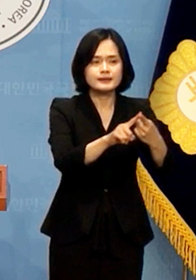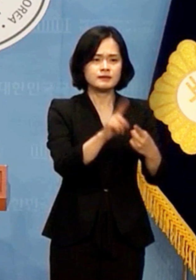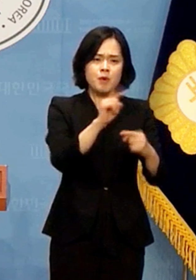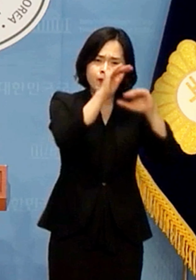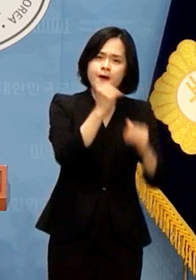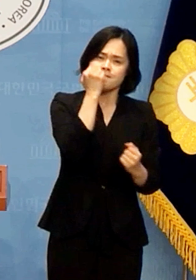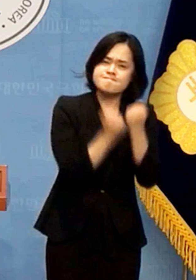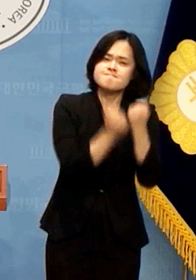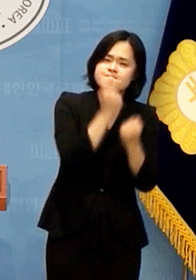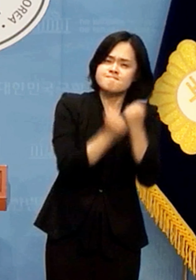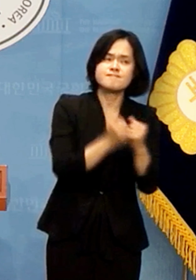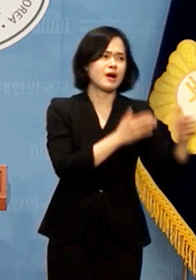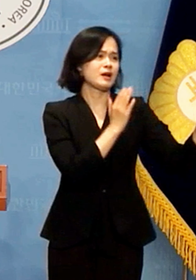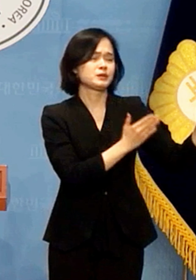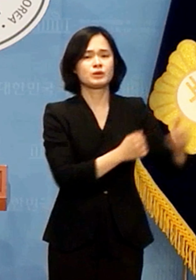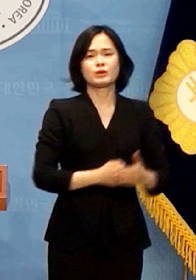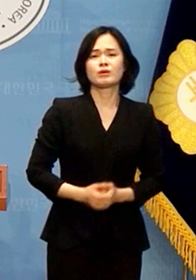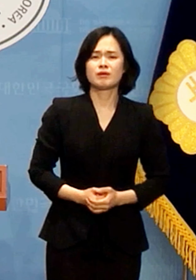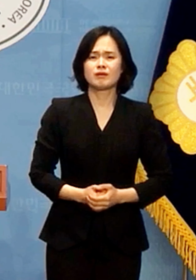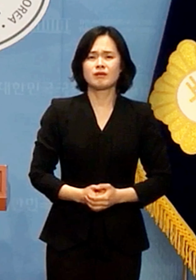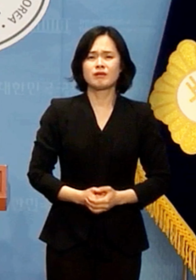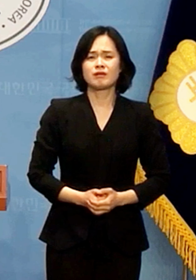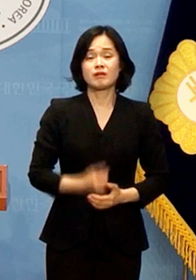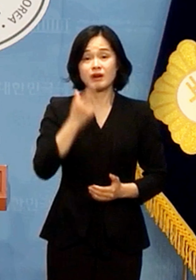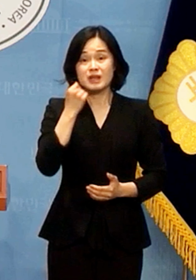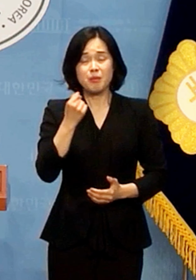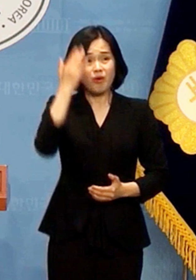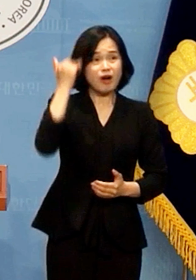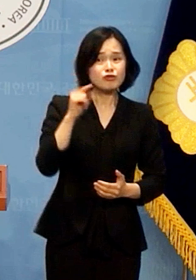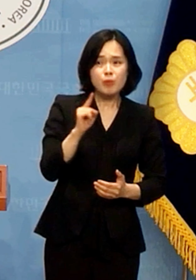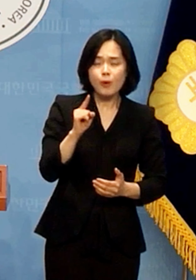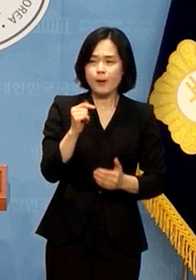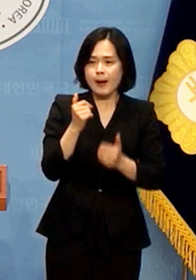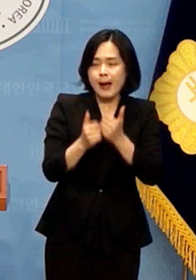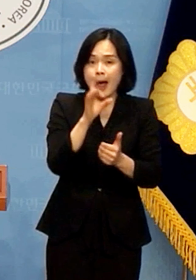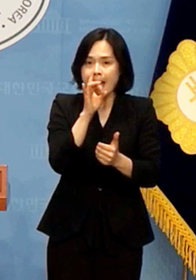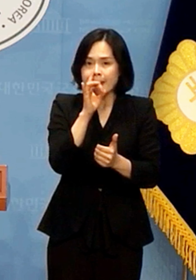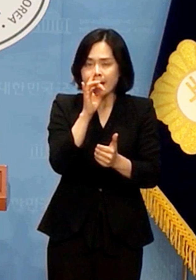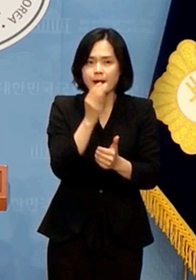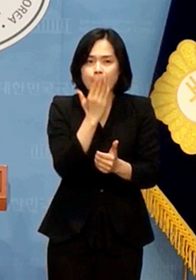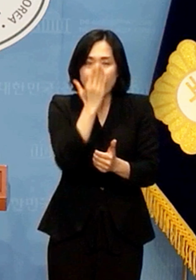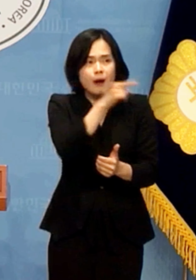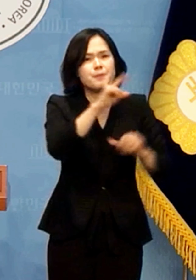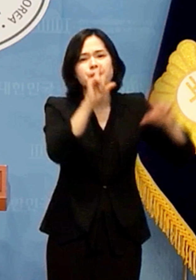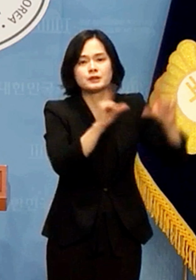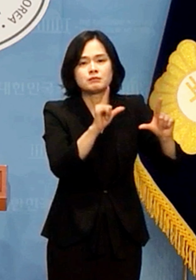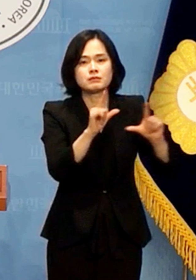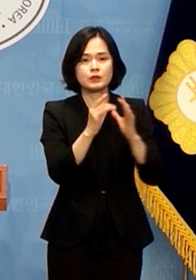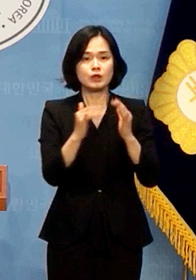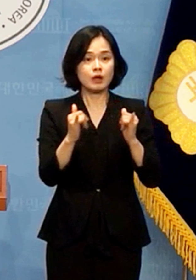내십시오 얻어낼 것도 없는 굴종적인 일본과의 관계로 우리 국민의 자존심은 어디까지